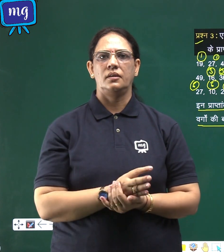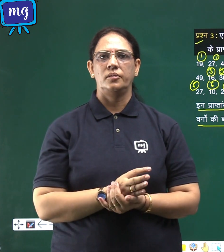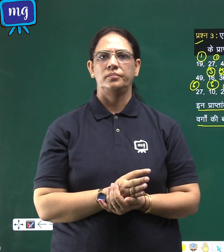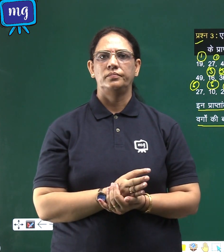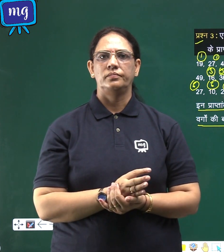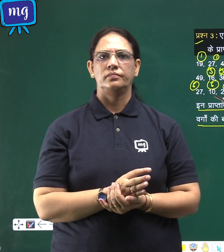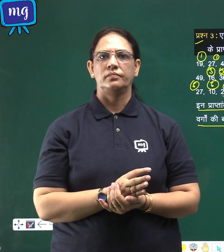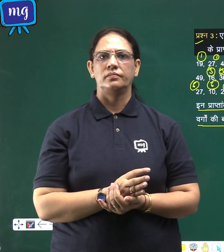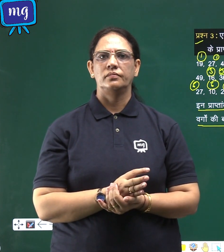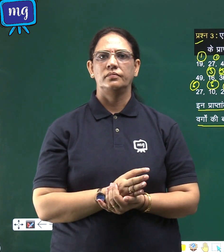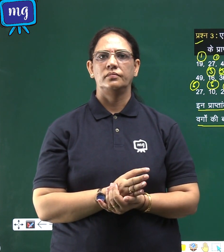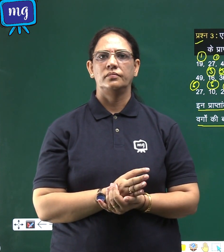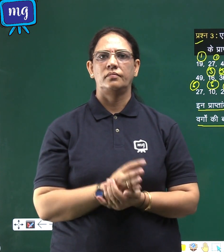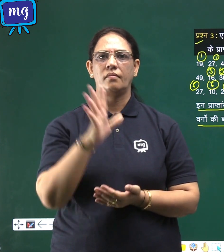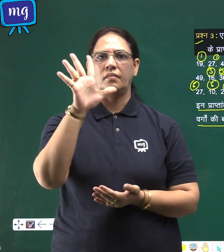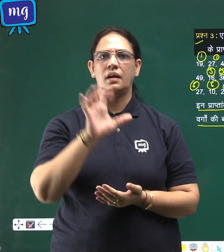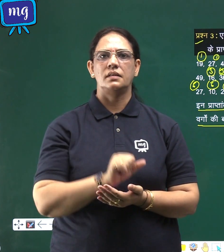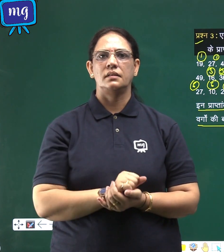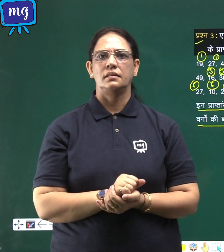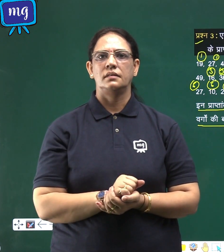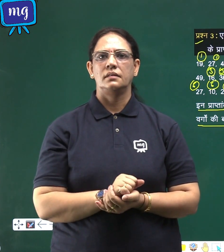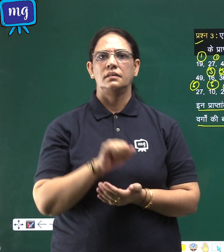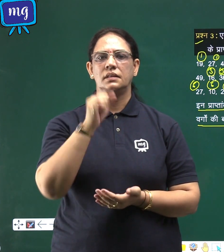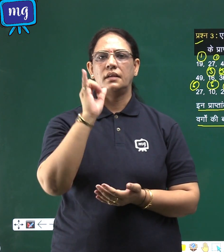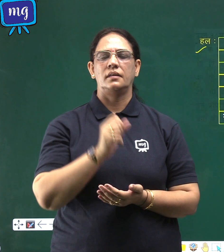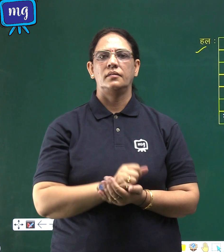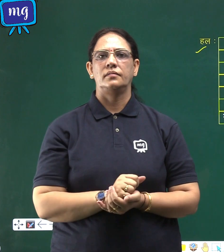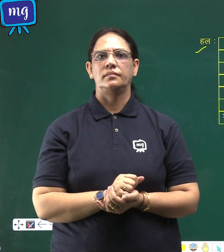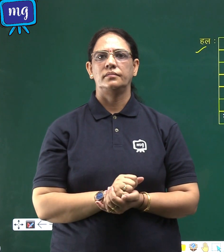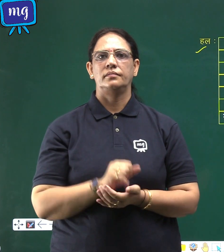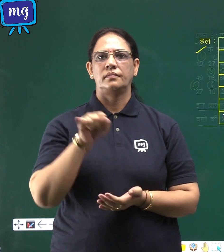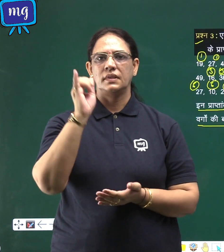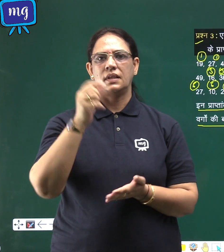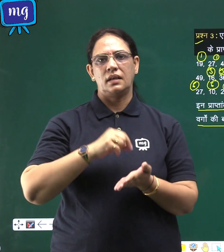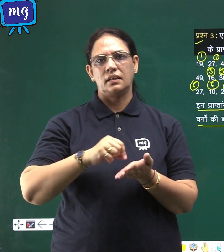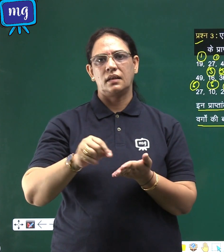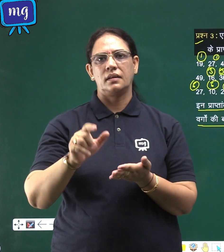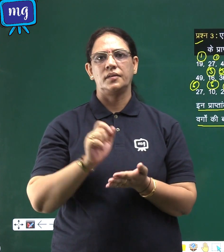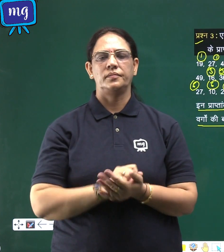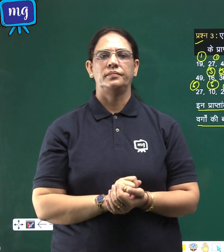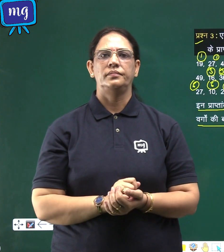पांच छह छह लिख देंगे